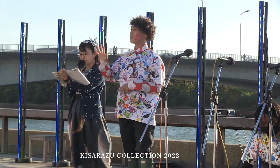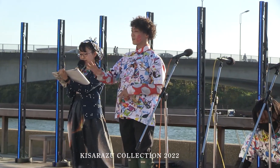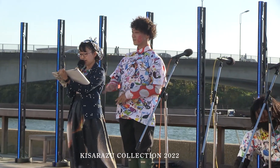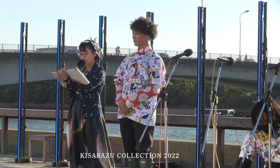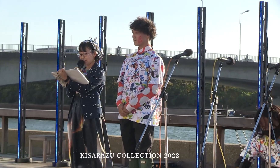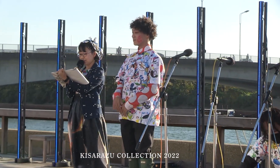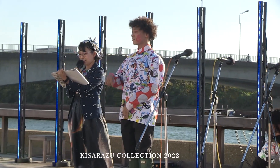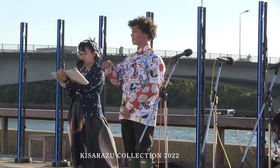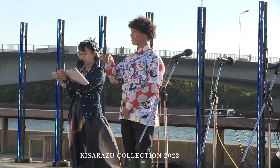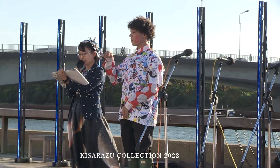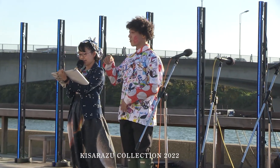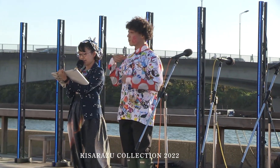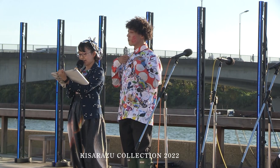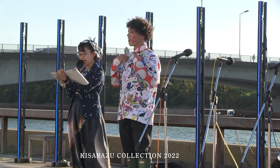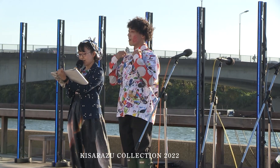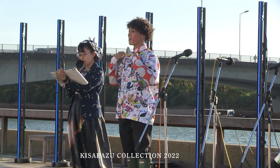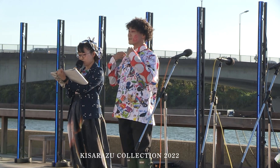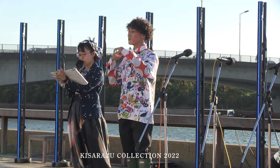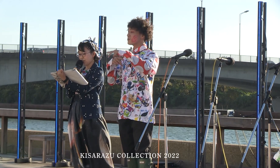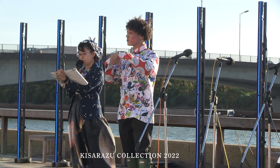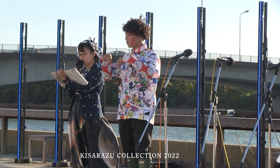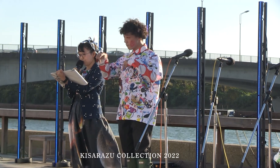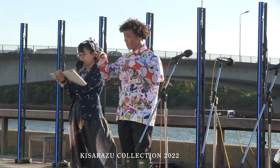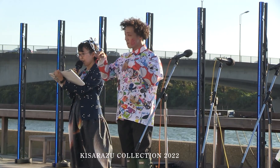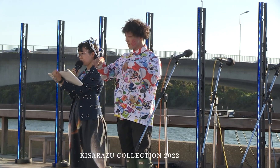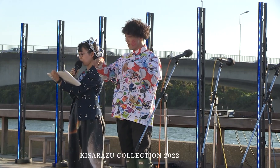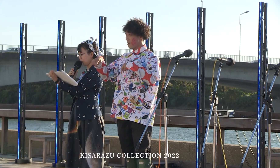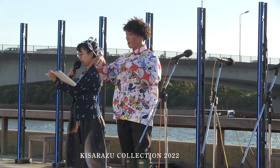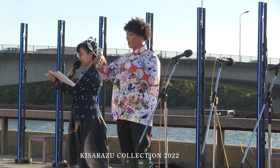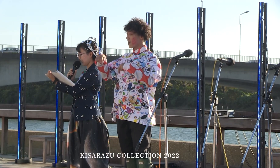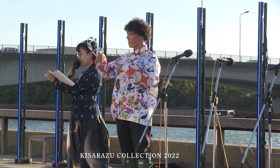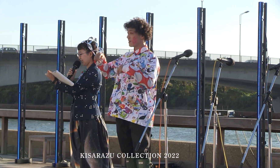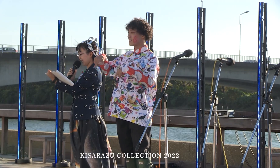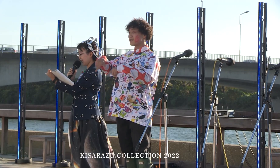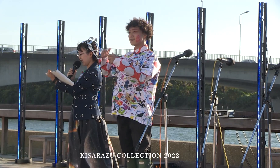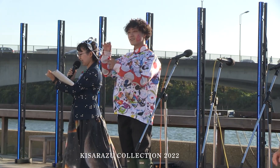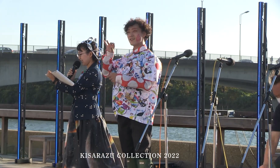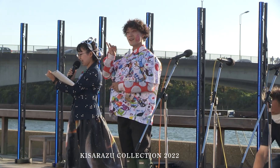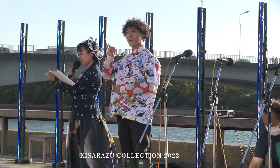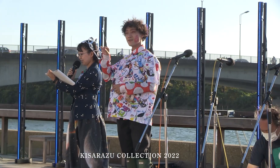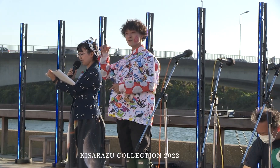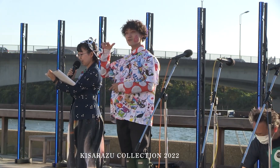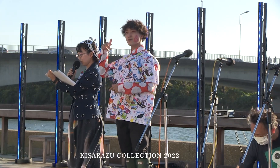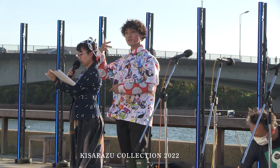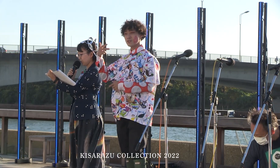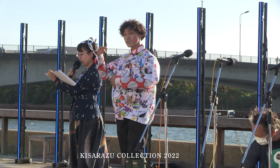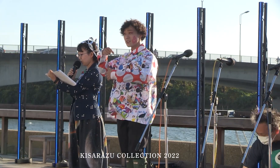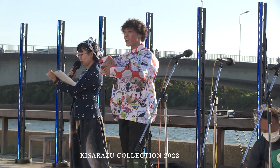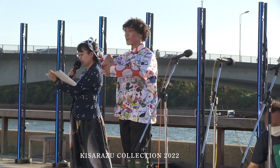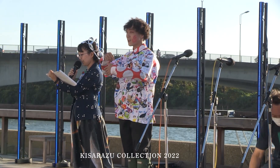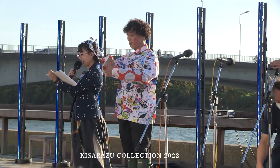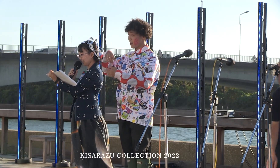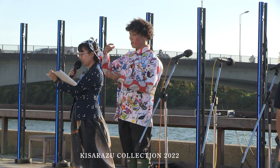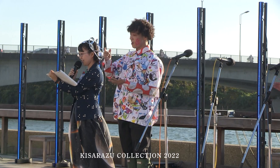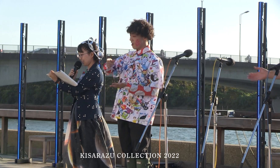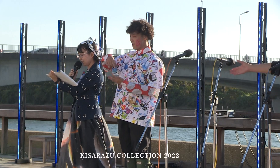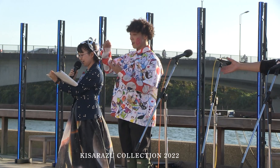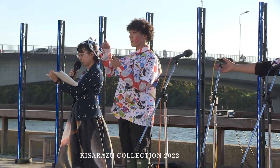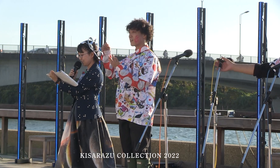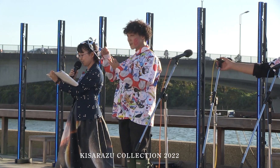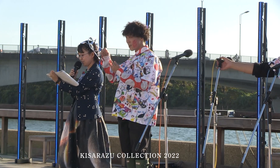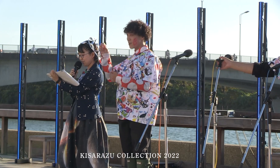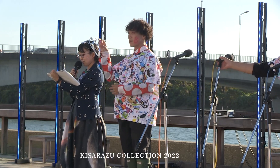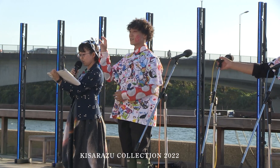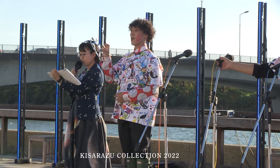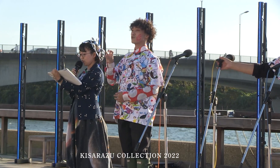ッションショーは木更津市内からモデルを一般公募し、決定した30名のモデルが出演